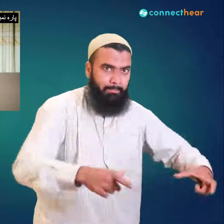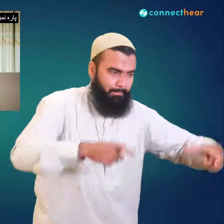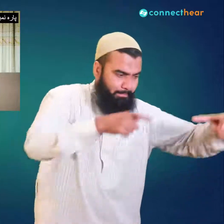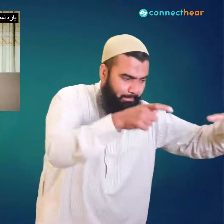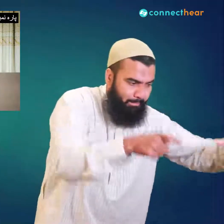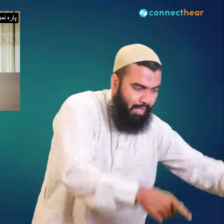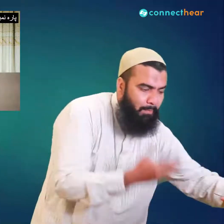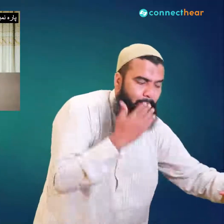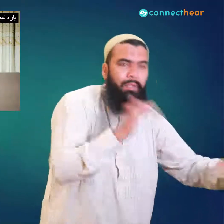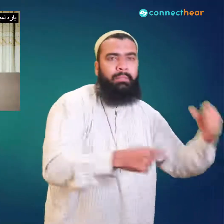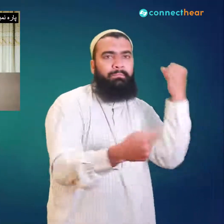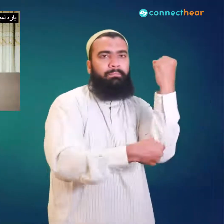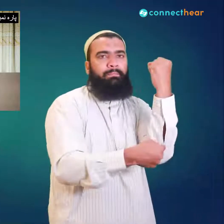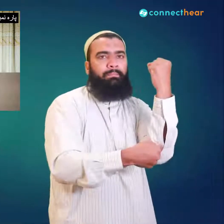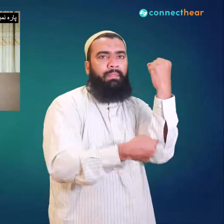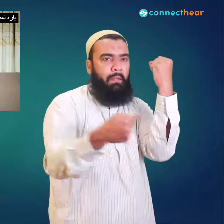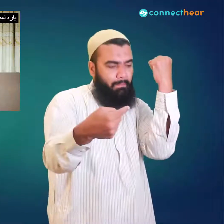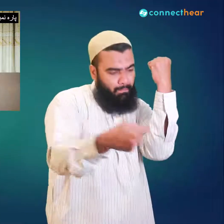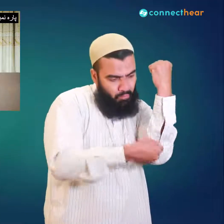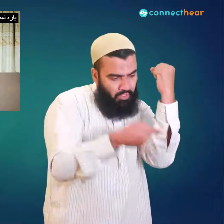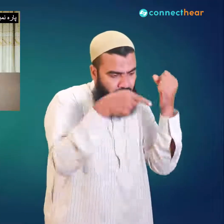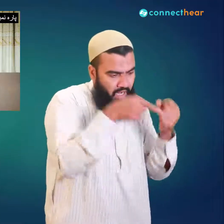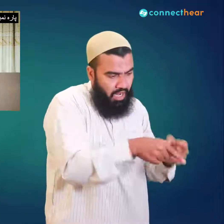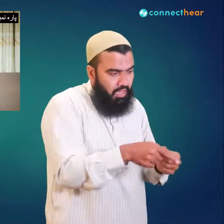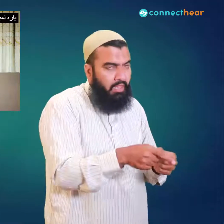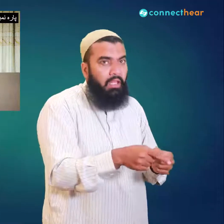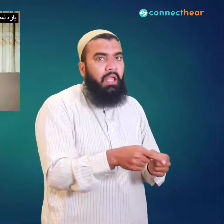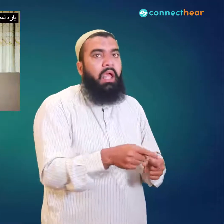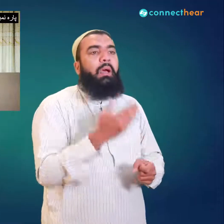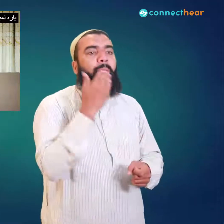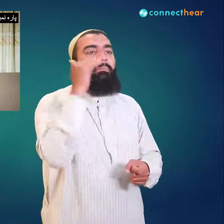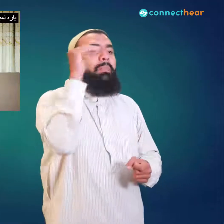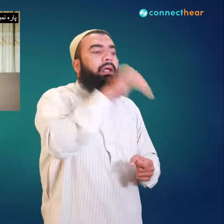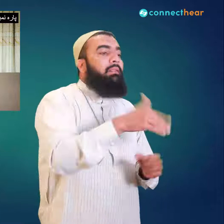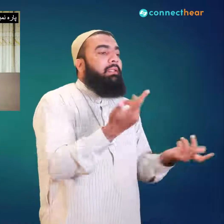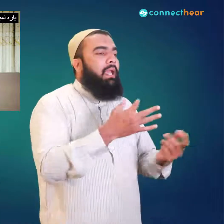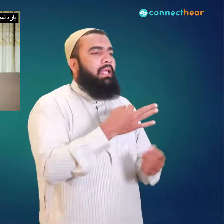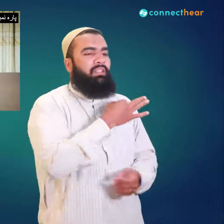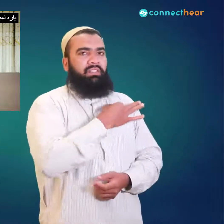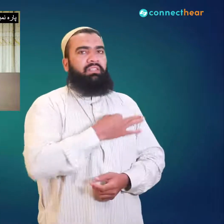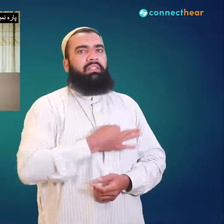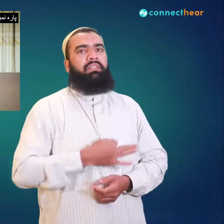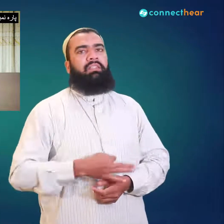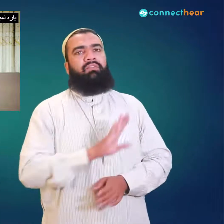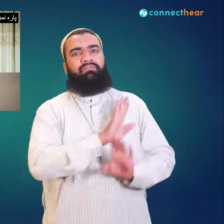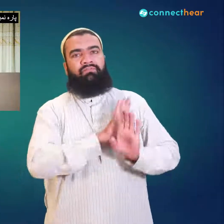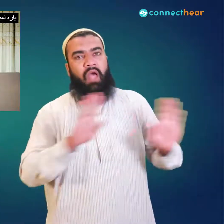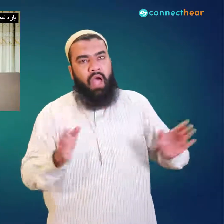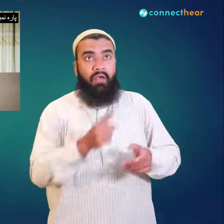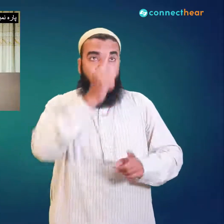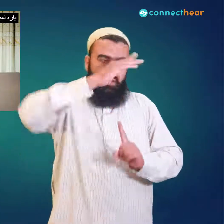ہیں، طاہر لوگ، اور اللہ پاک لوگوں سے محبت فرماتا ہے۔